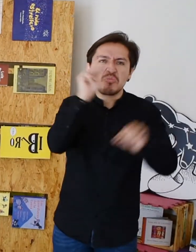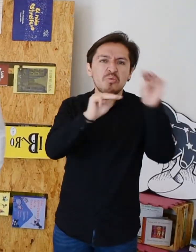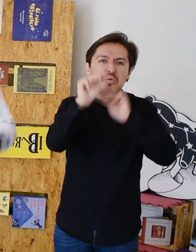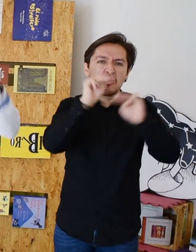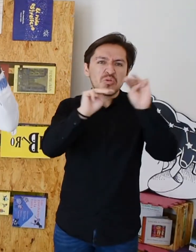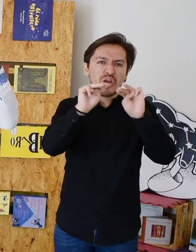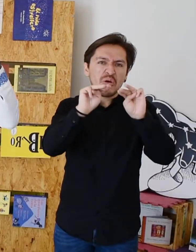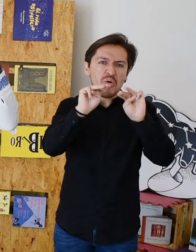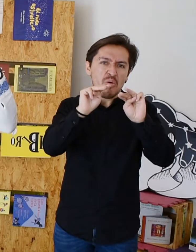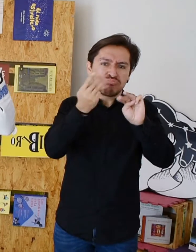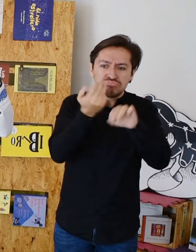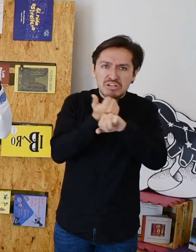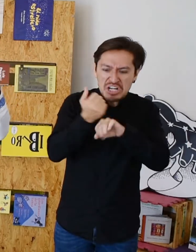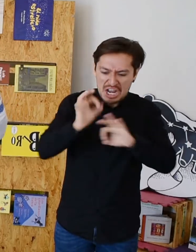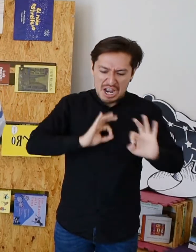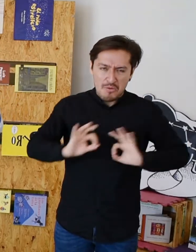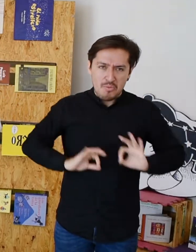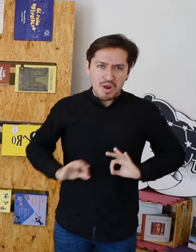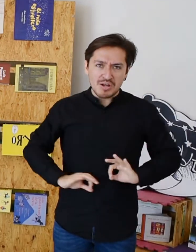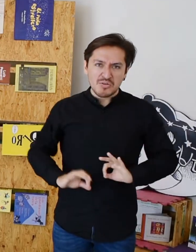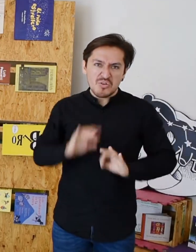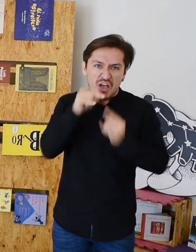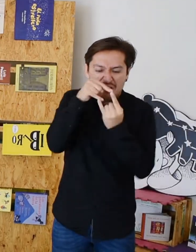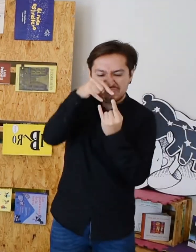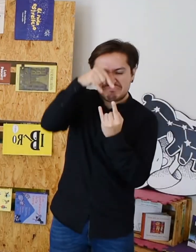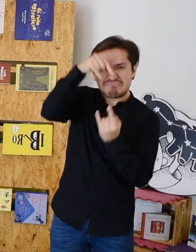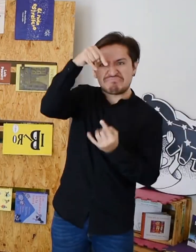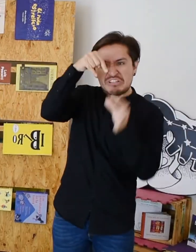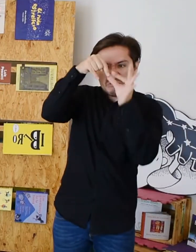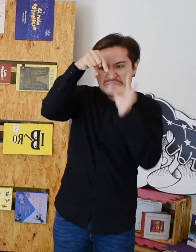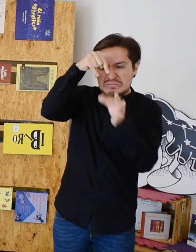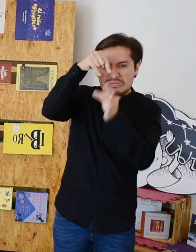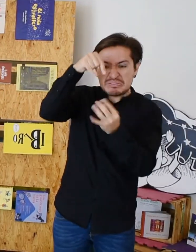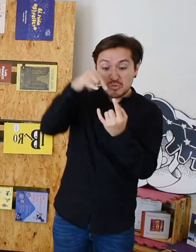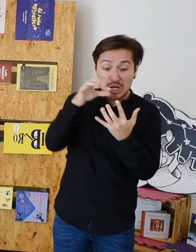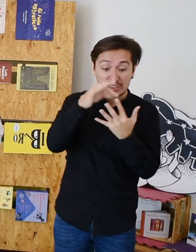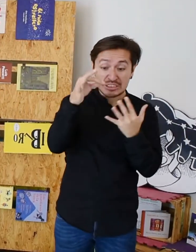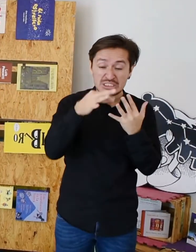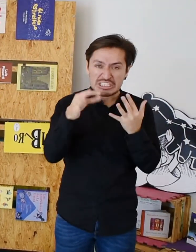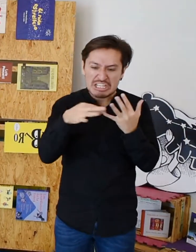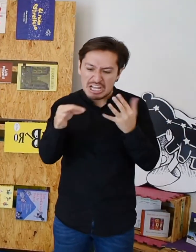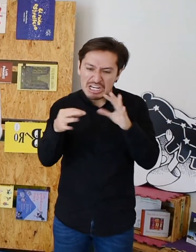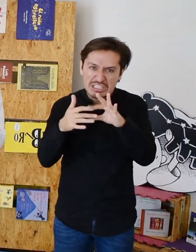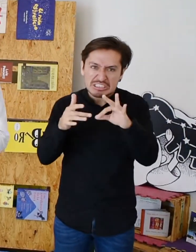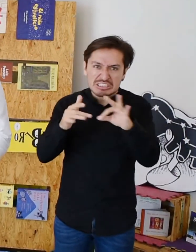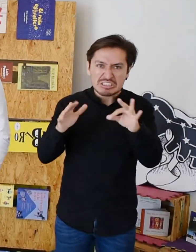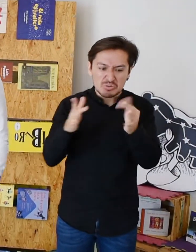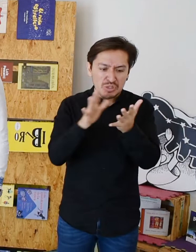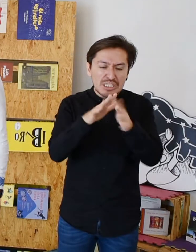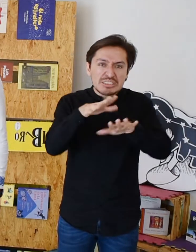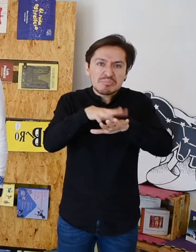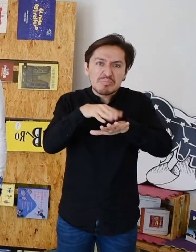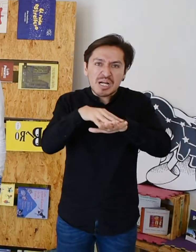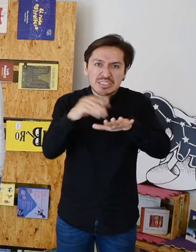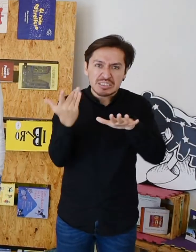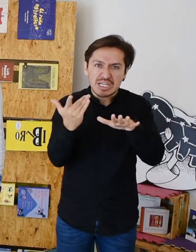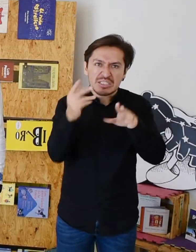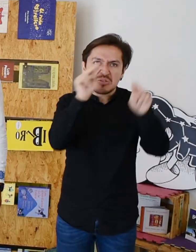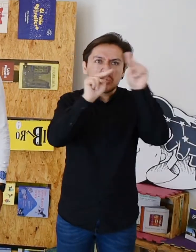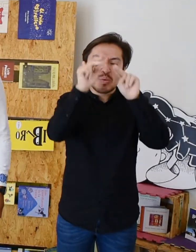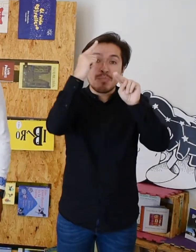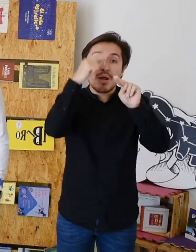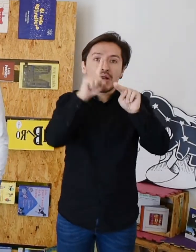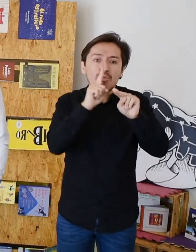jaguar, con unos colmillos enormes, unas garras afiladas, unas patas de nube para no hacer